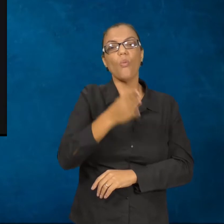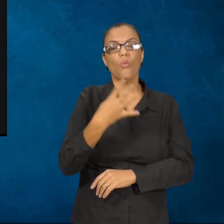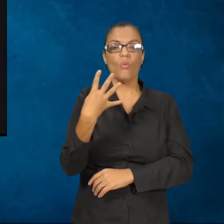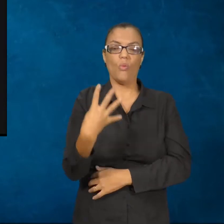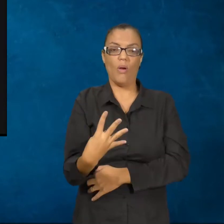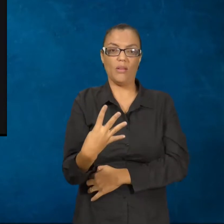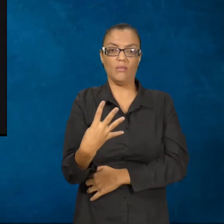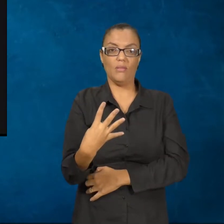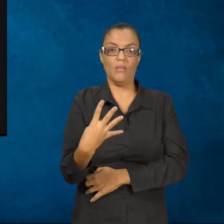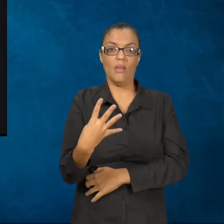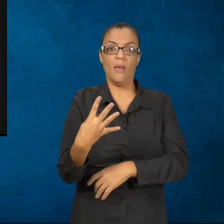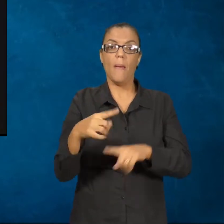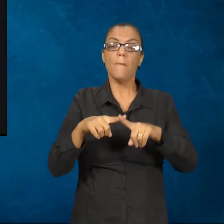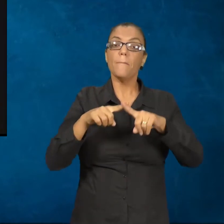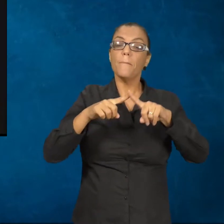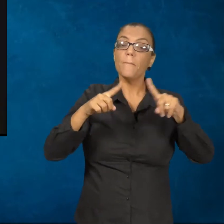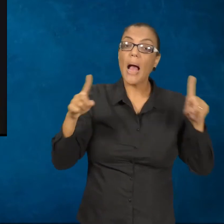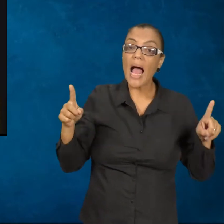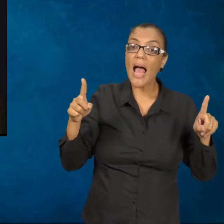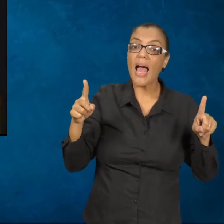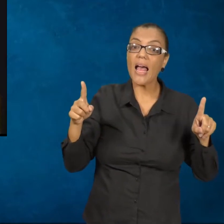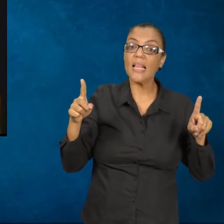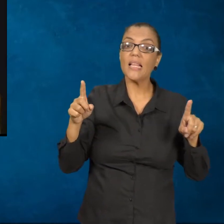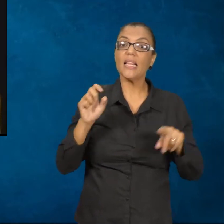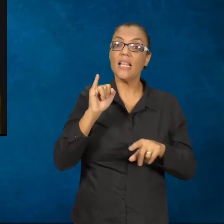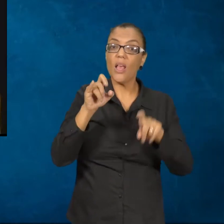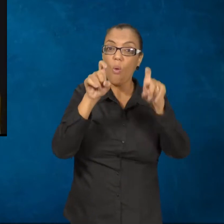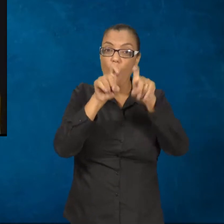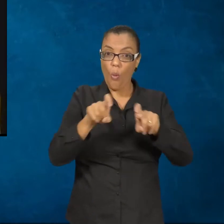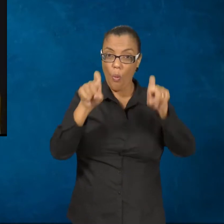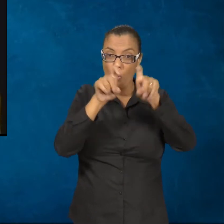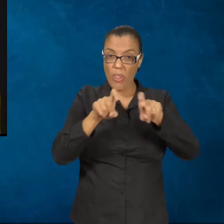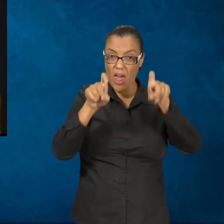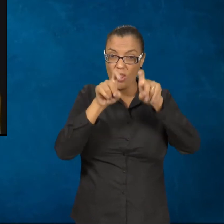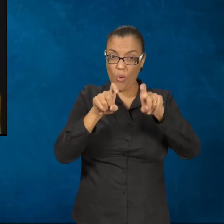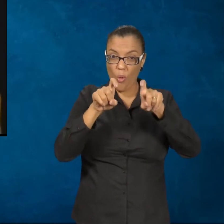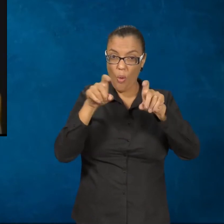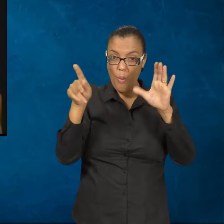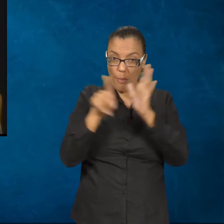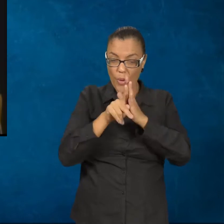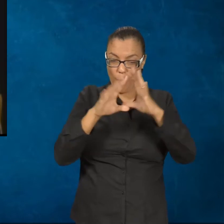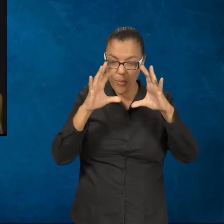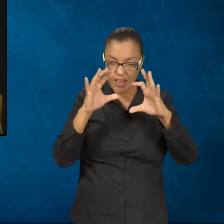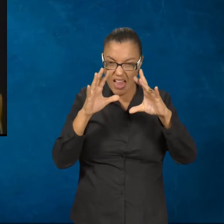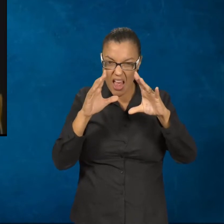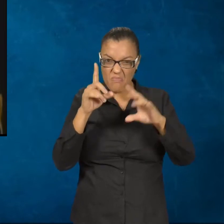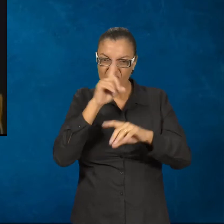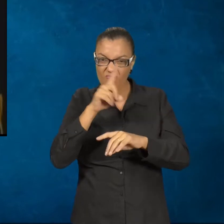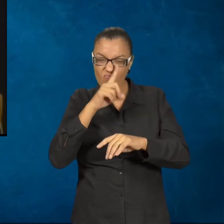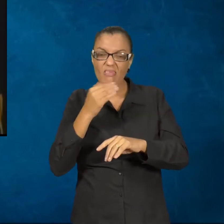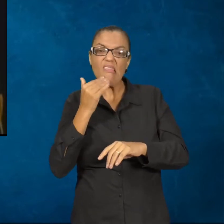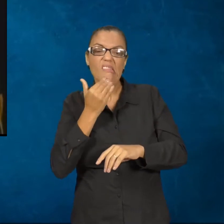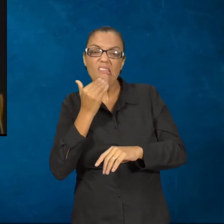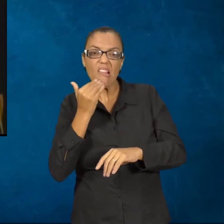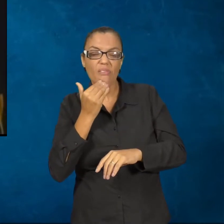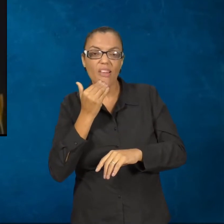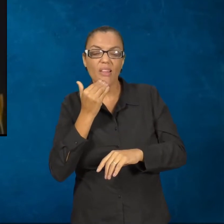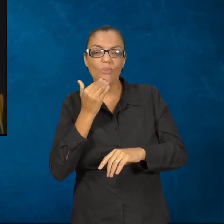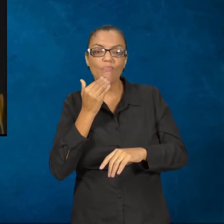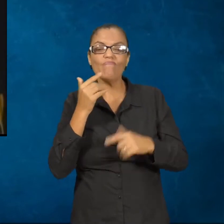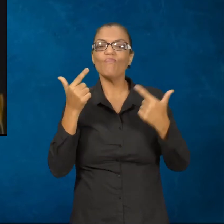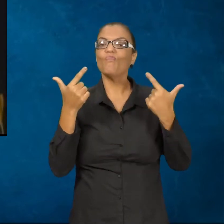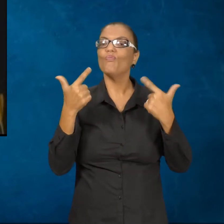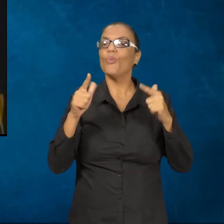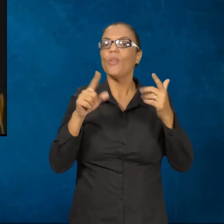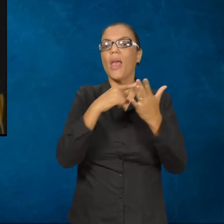instruções. E as pessoas usam muito mal. Quer ver? A hora que você vai fazer uma